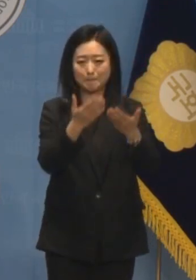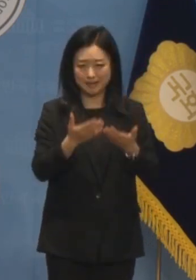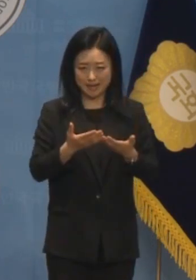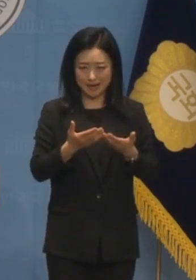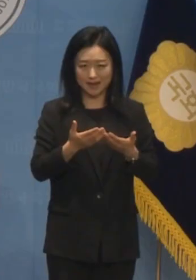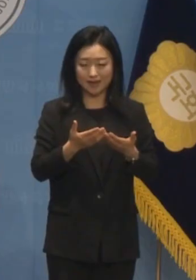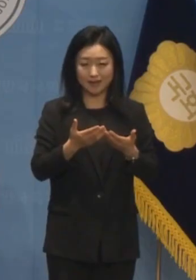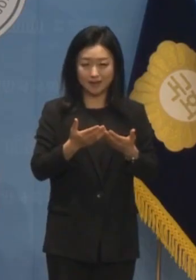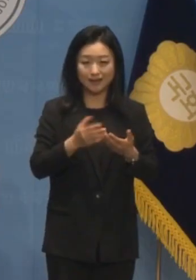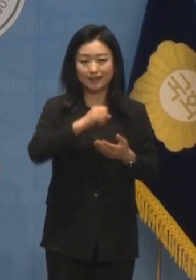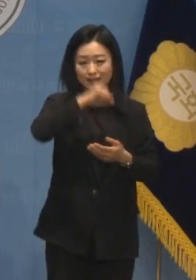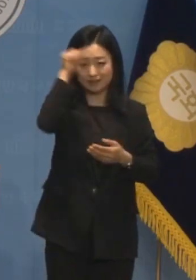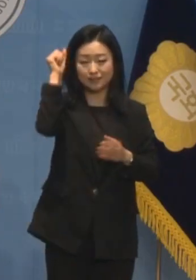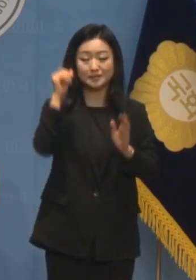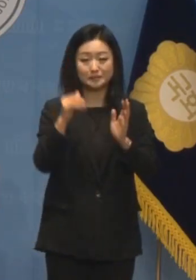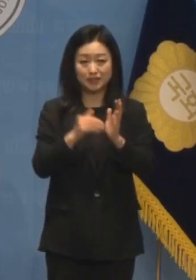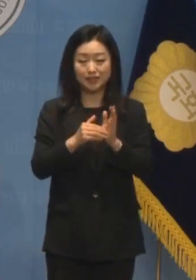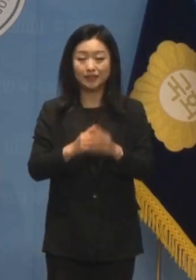것입니다.